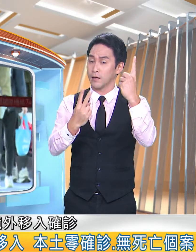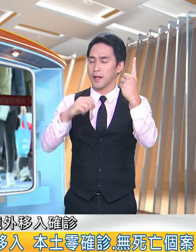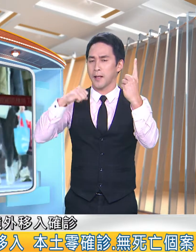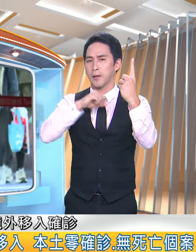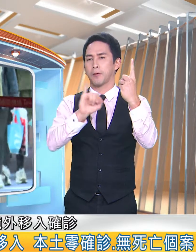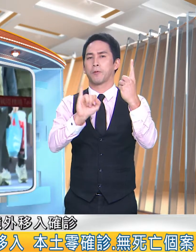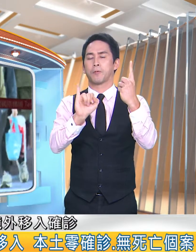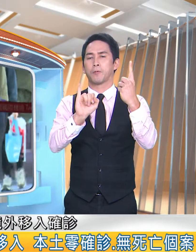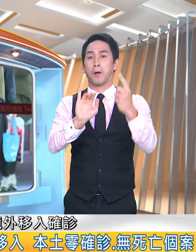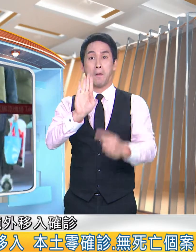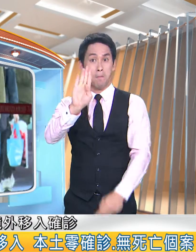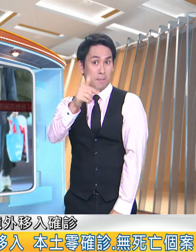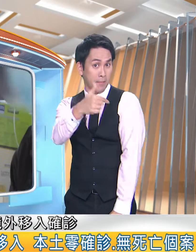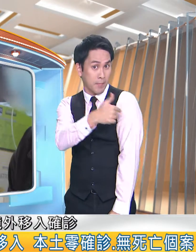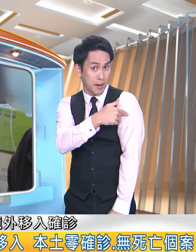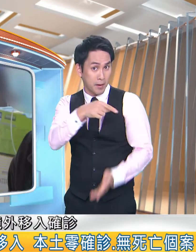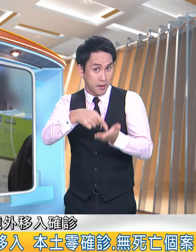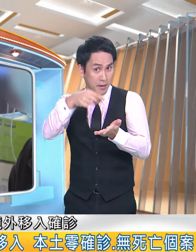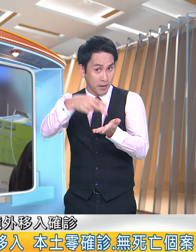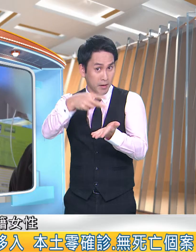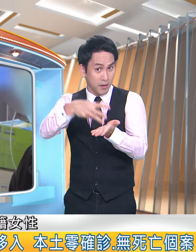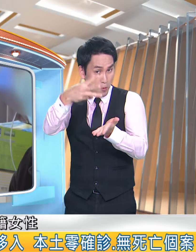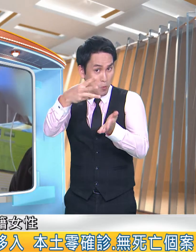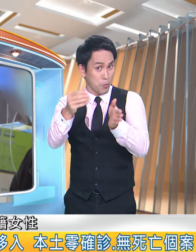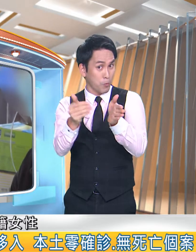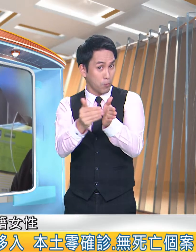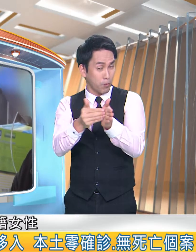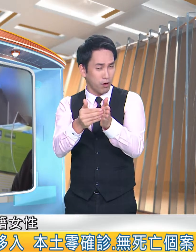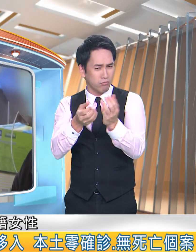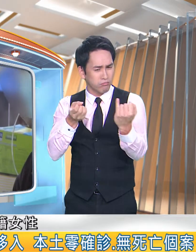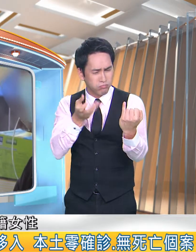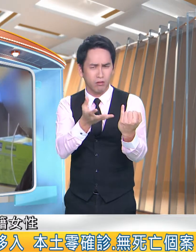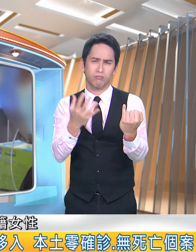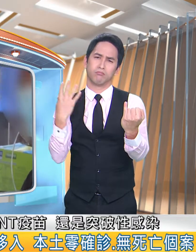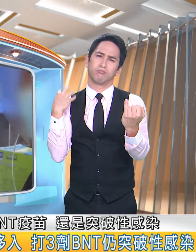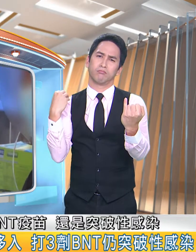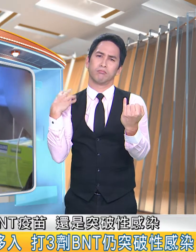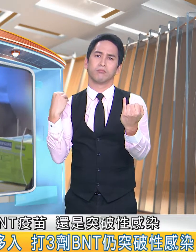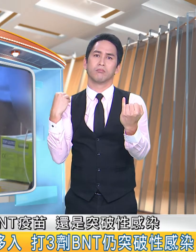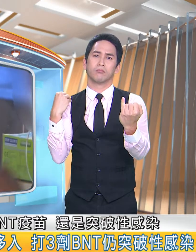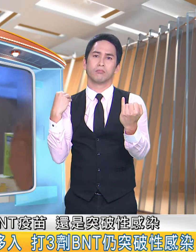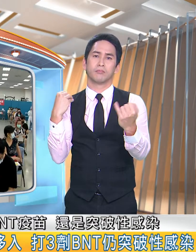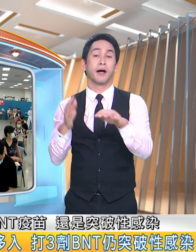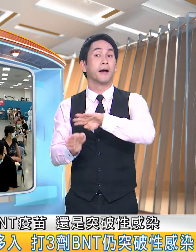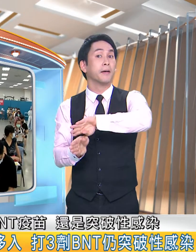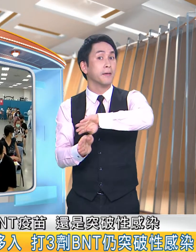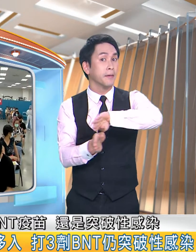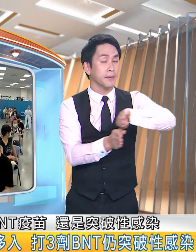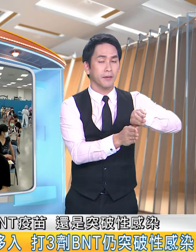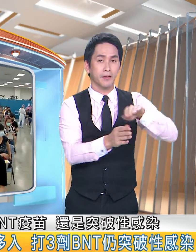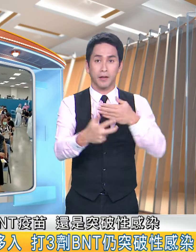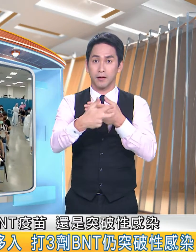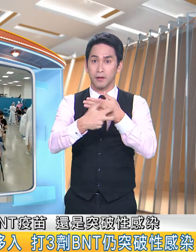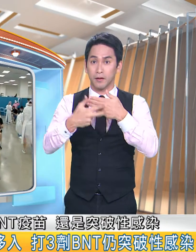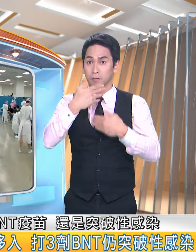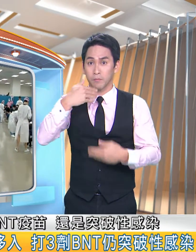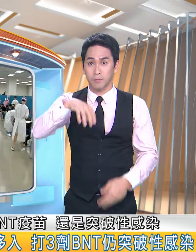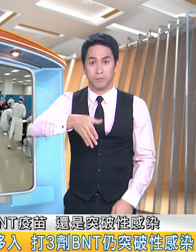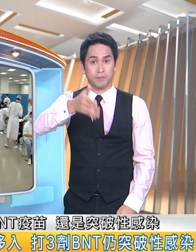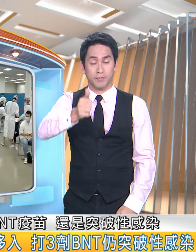两例境外移入确诊，其中一名本国籍女性曾经施打了三剂 BNT 疫苗，还是突破性